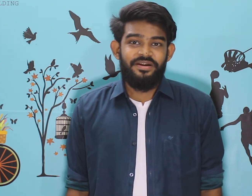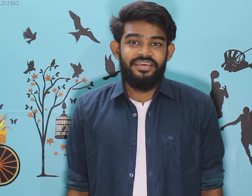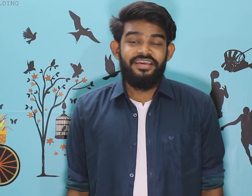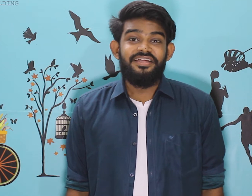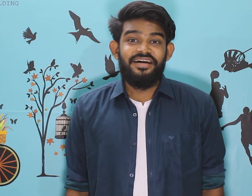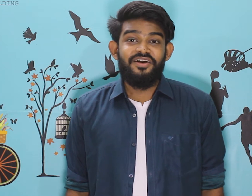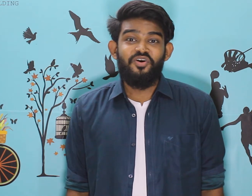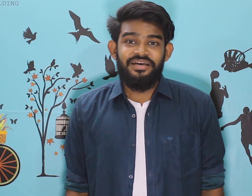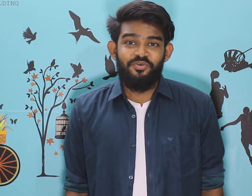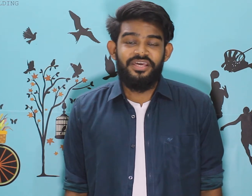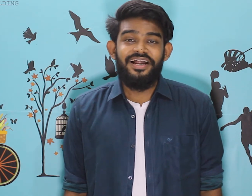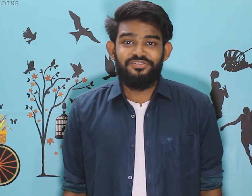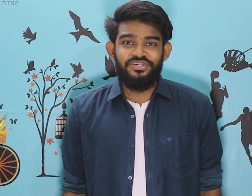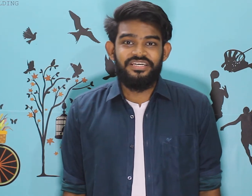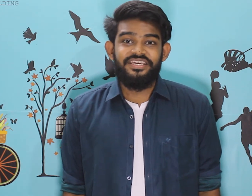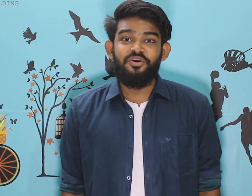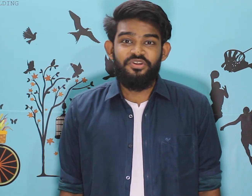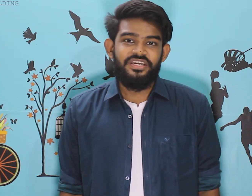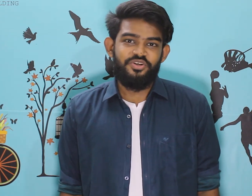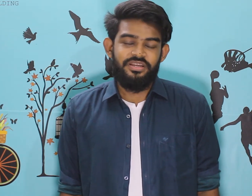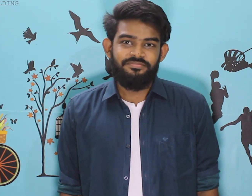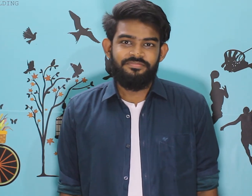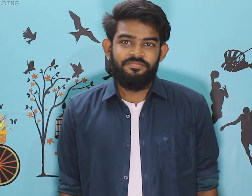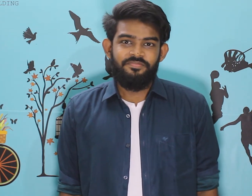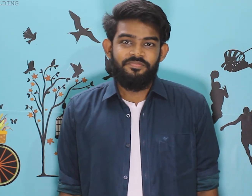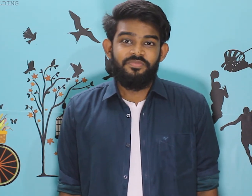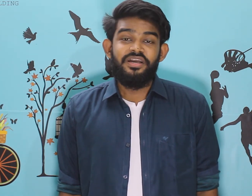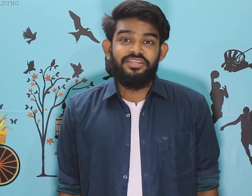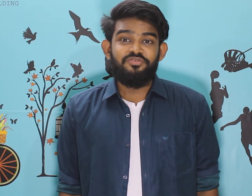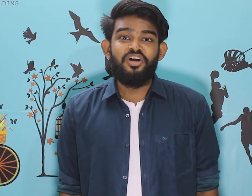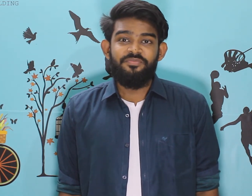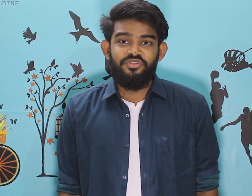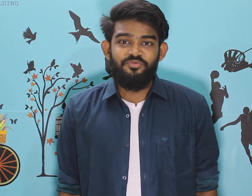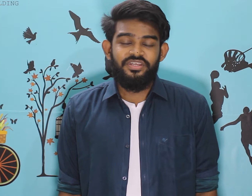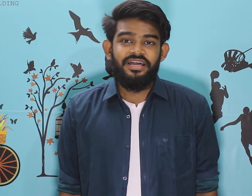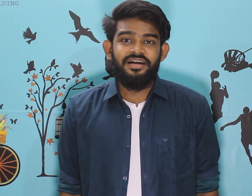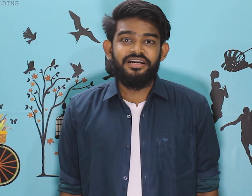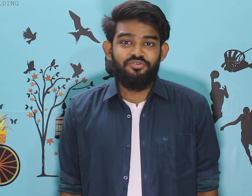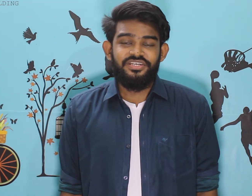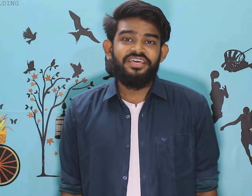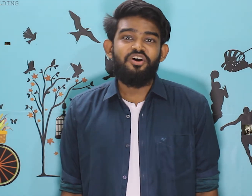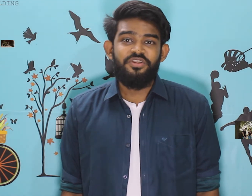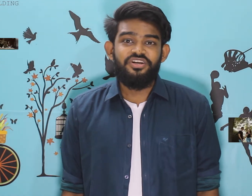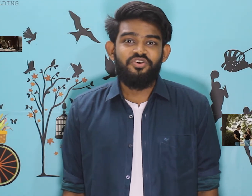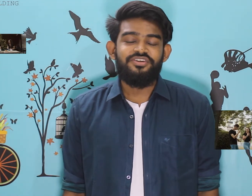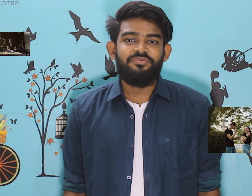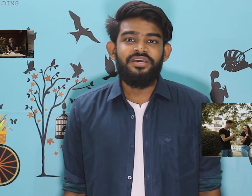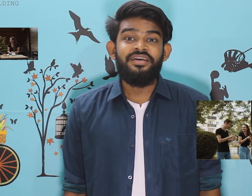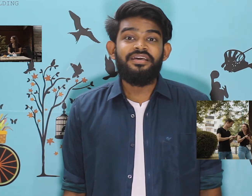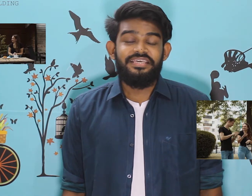পারে তারা কথা বলে আরেকজনের সাথে কমিউনিকেট করে, কিন্তু শ্রবণ প্রতিবন্ধীরা কারোর সাথে কমিউনিকেট করার সময়